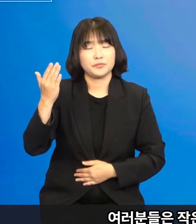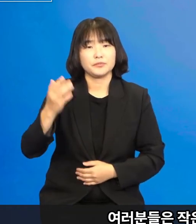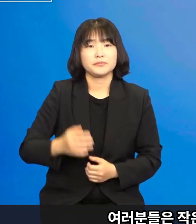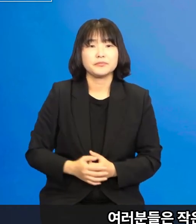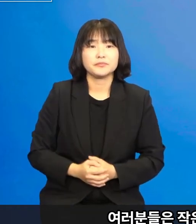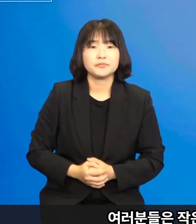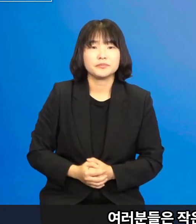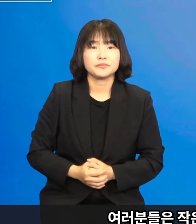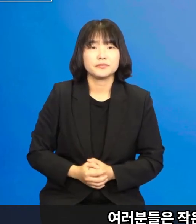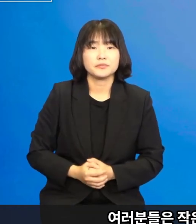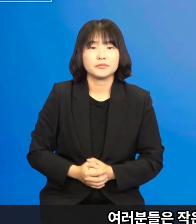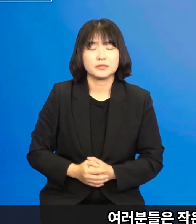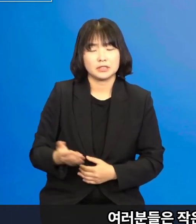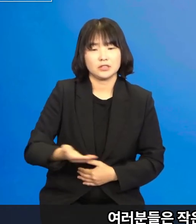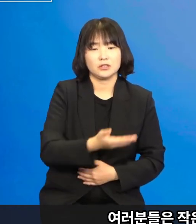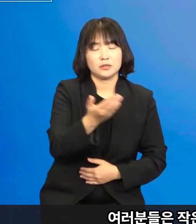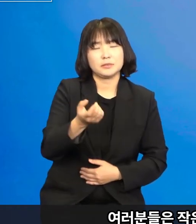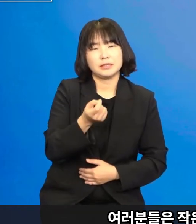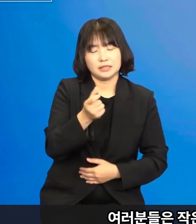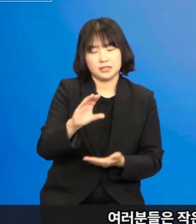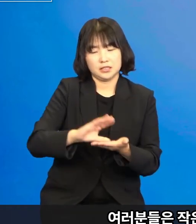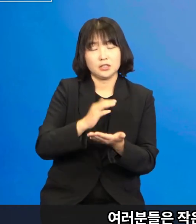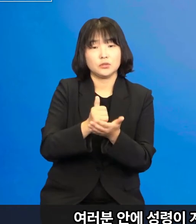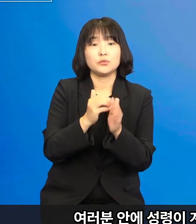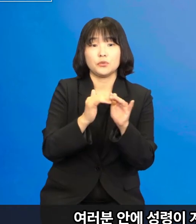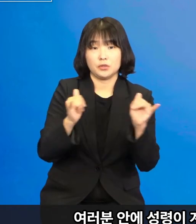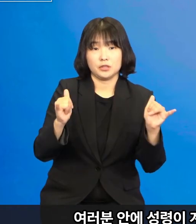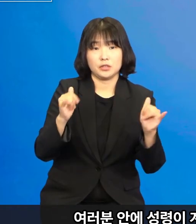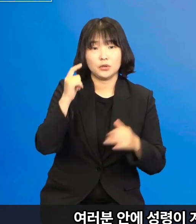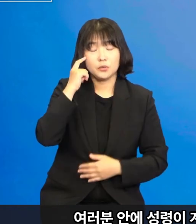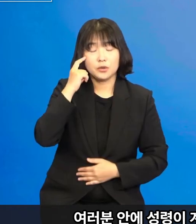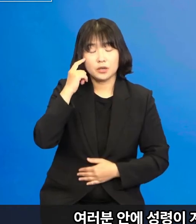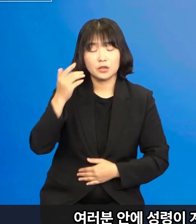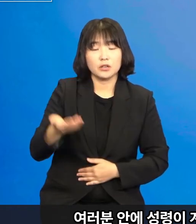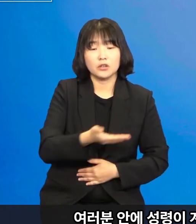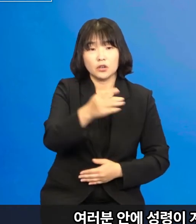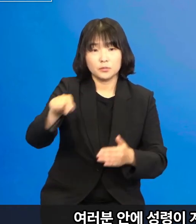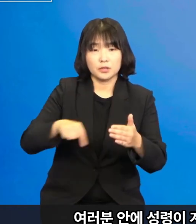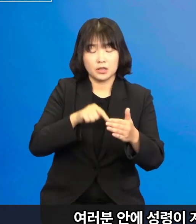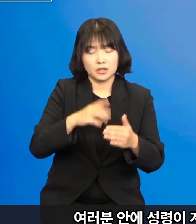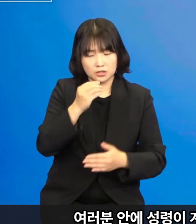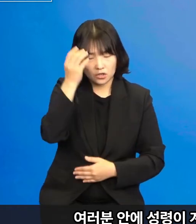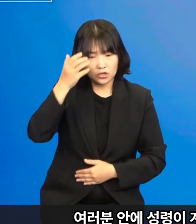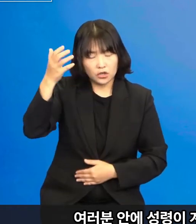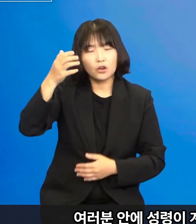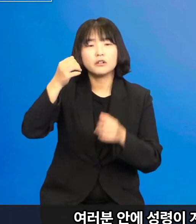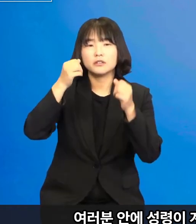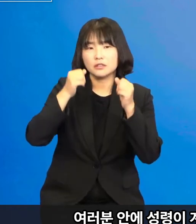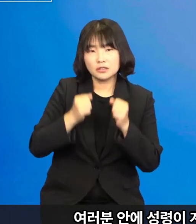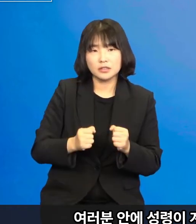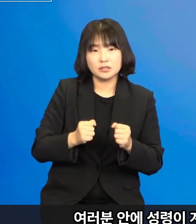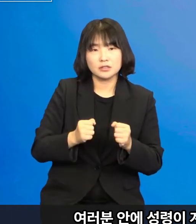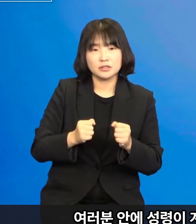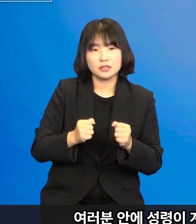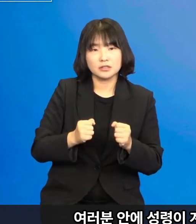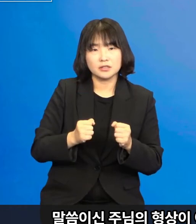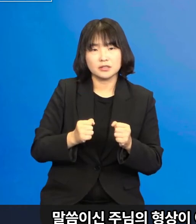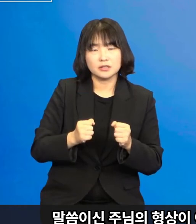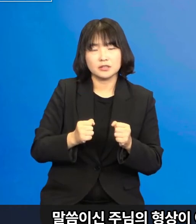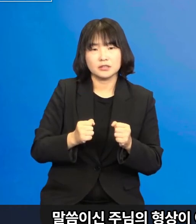여러분들은 작은 그리스도입니다. 왜요? 여러분 안에 성령이 계시고 말씀이 머물러